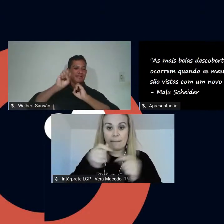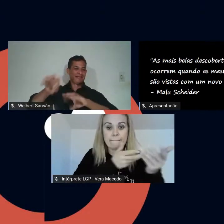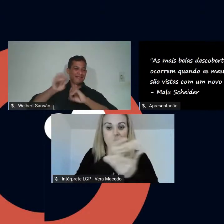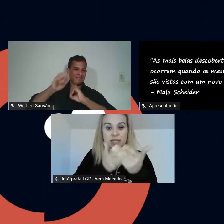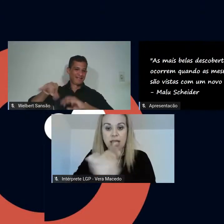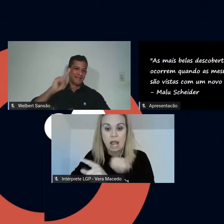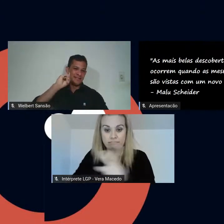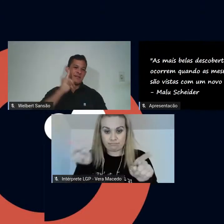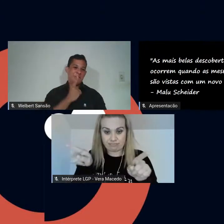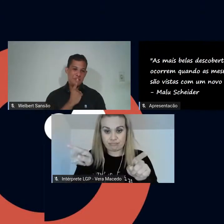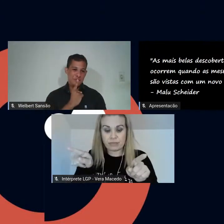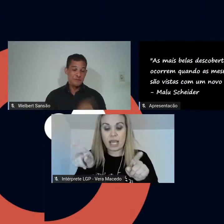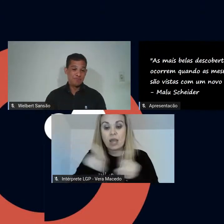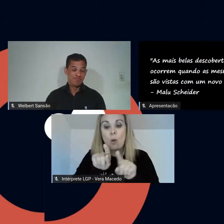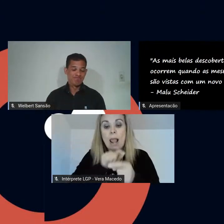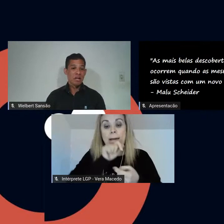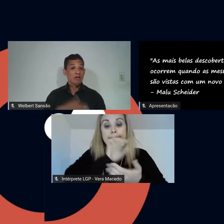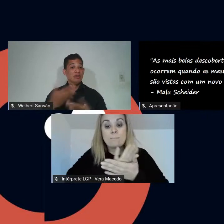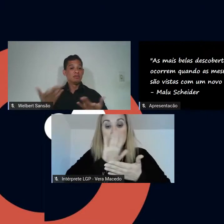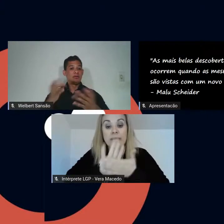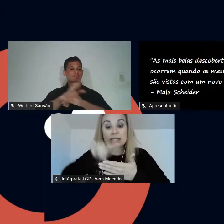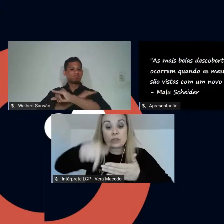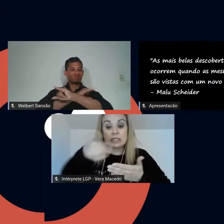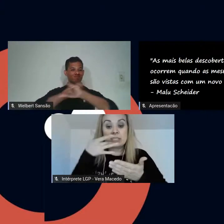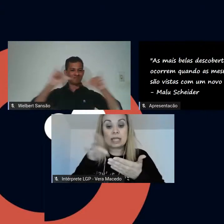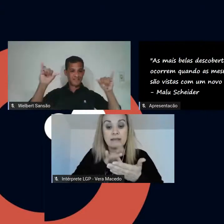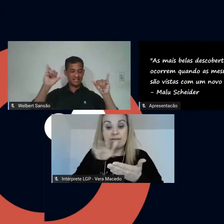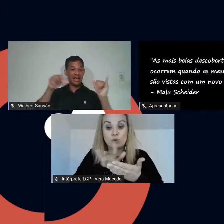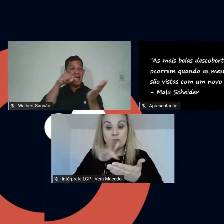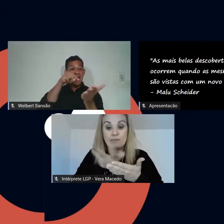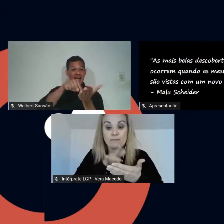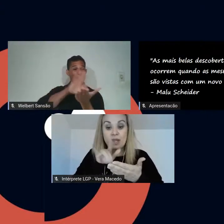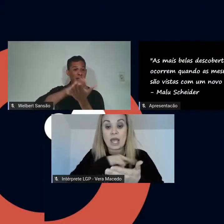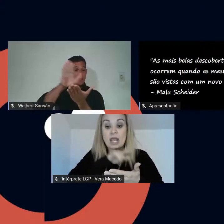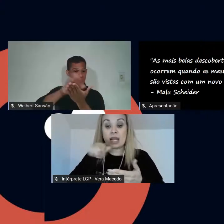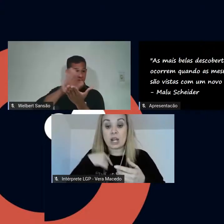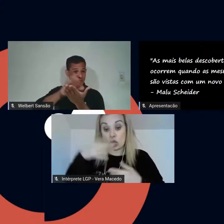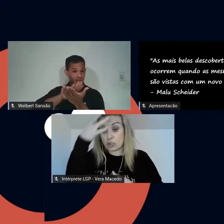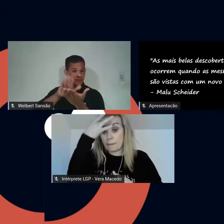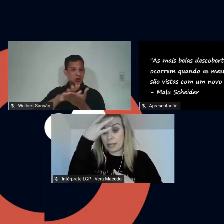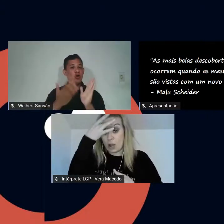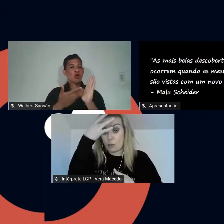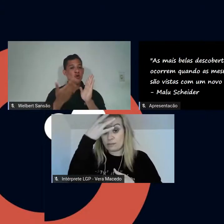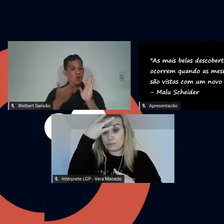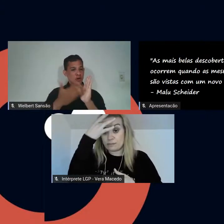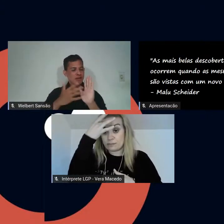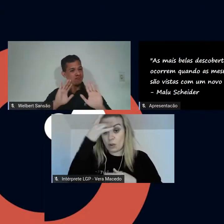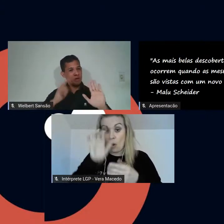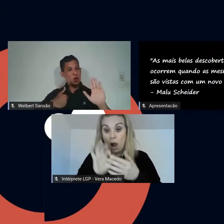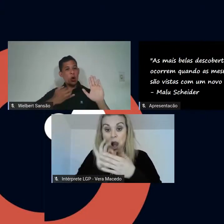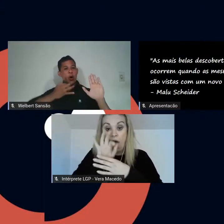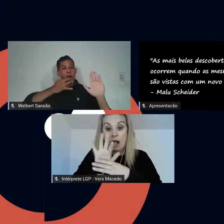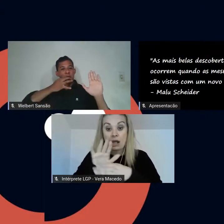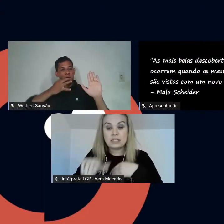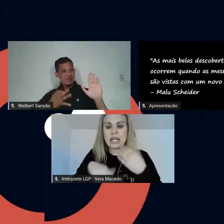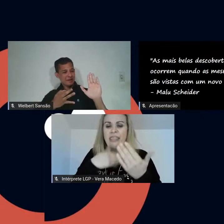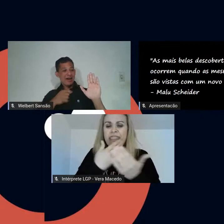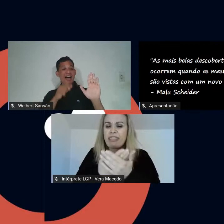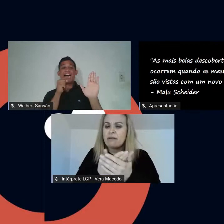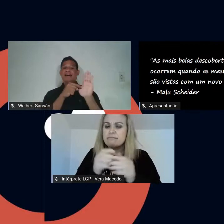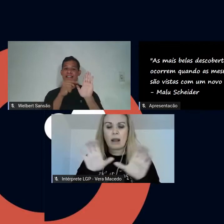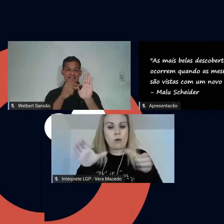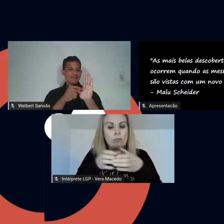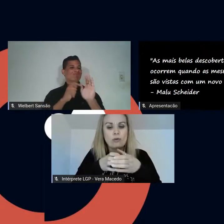convosco que a publicação deste livro, na nossa opinião, contribui largamente para a